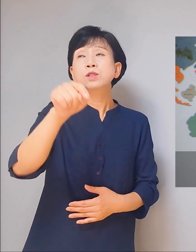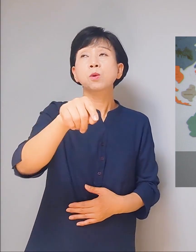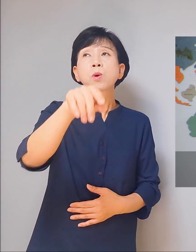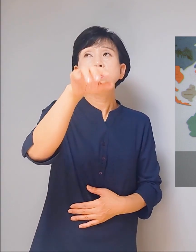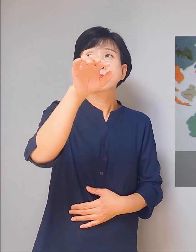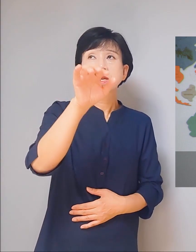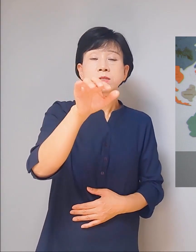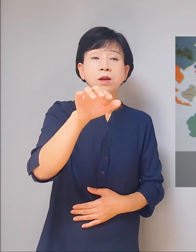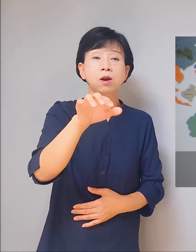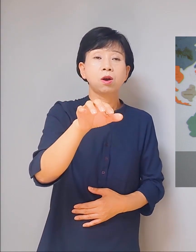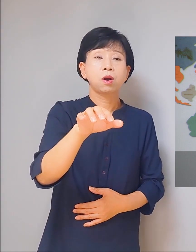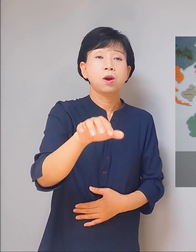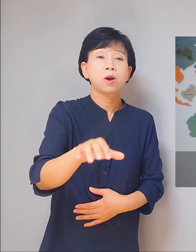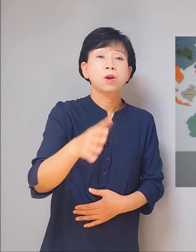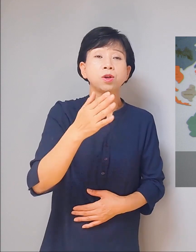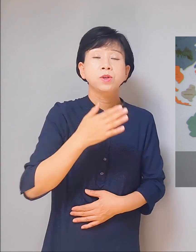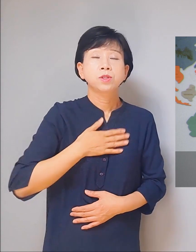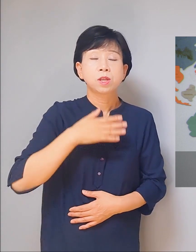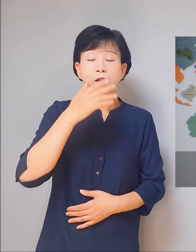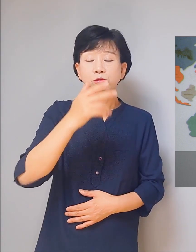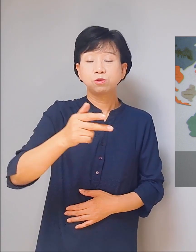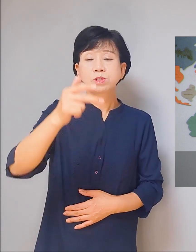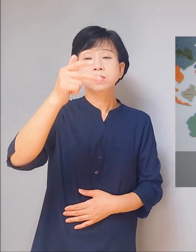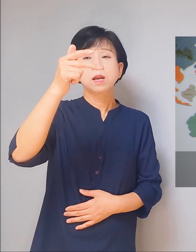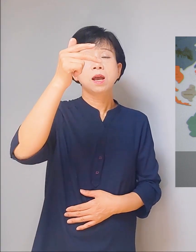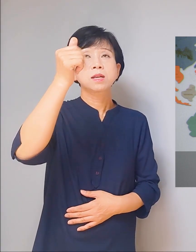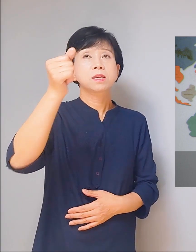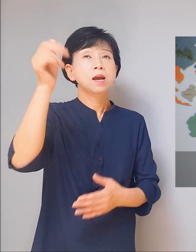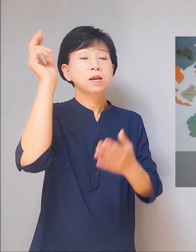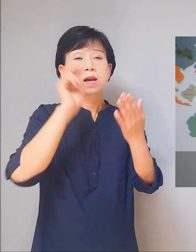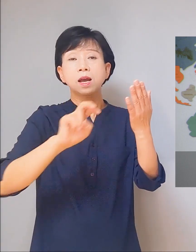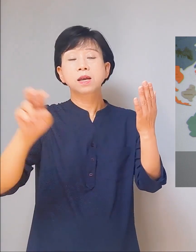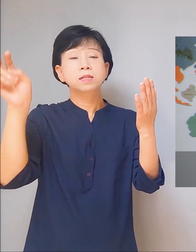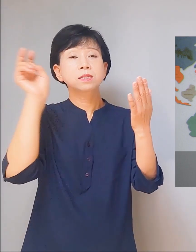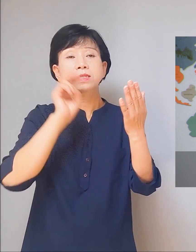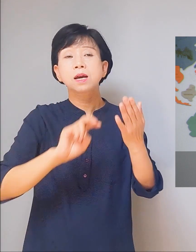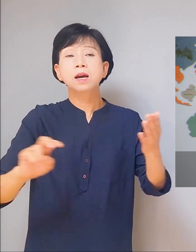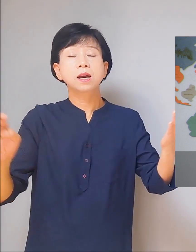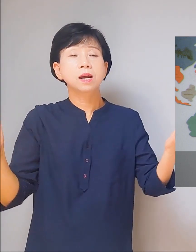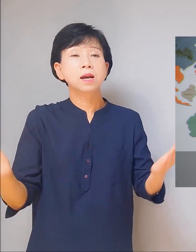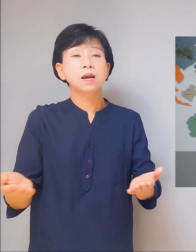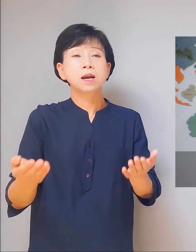않는 그곳에서 나 주를